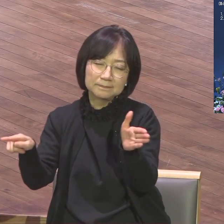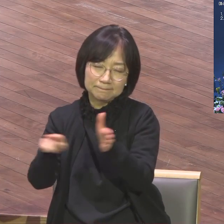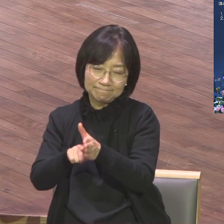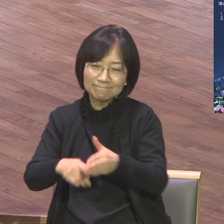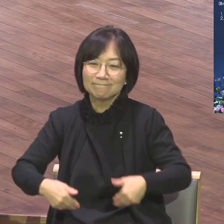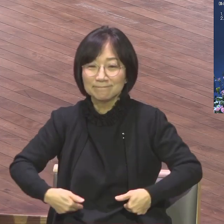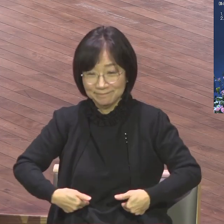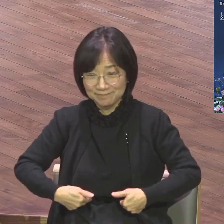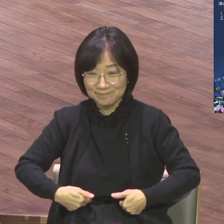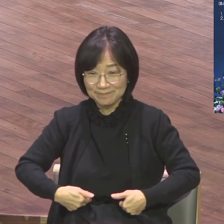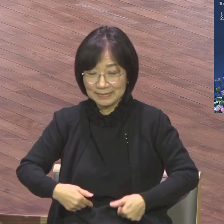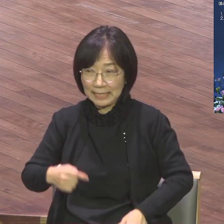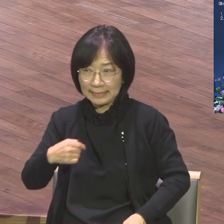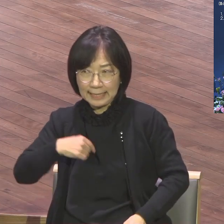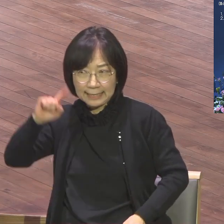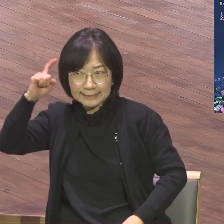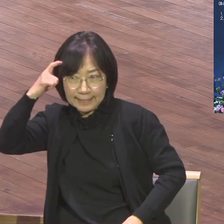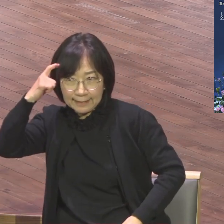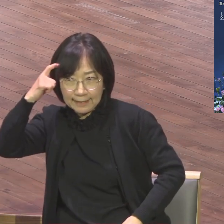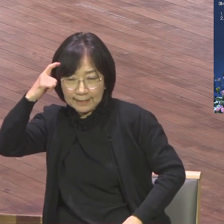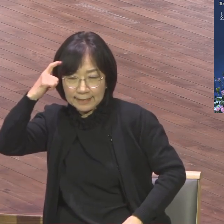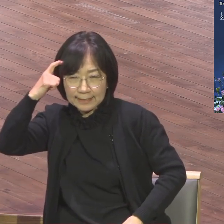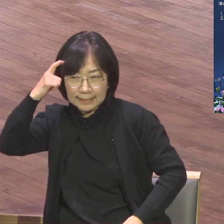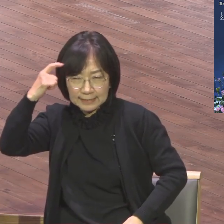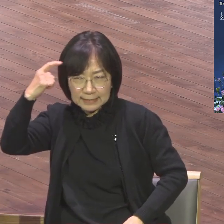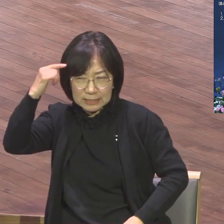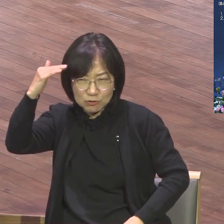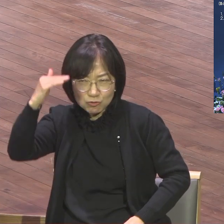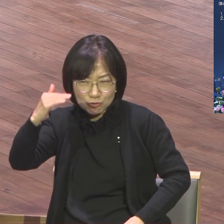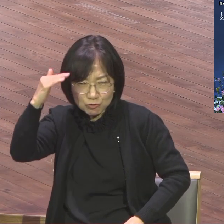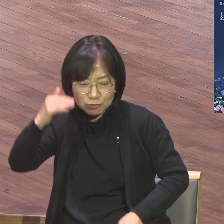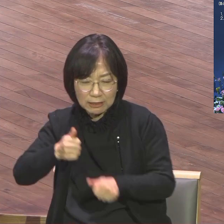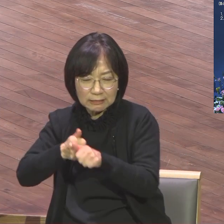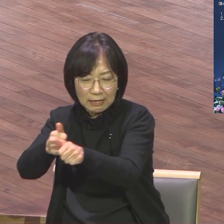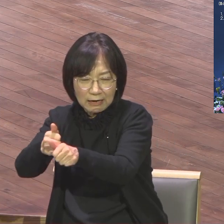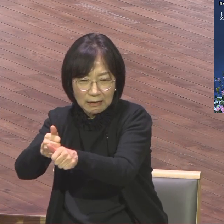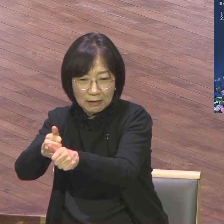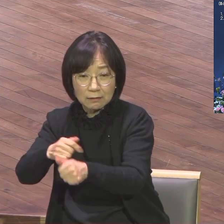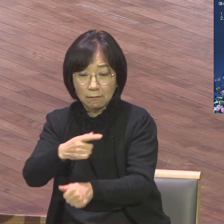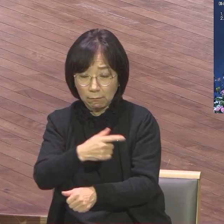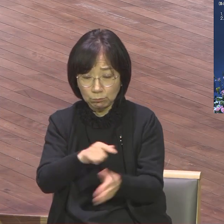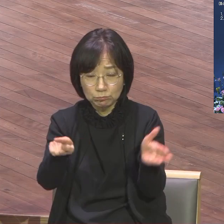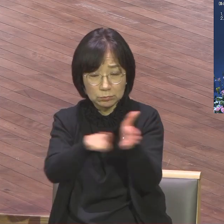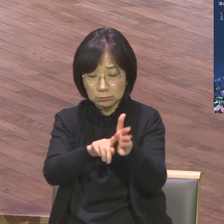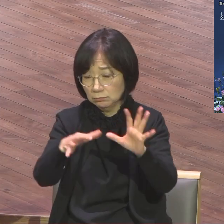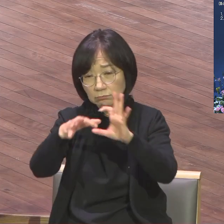내 수준에 맞춰서 하는 건 신앙 아니에요. 그 믿음 아니에요. 그는